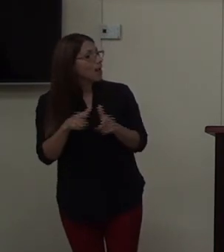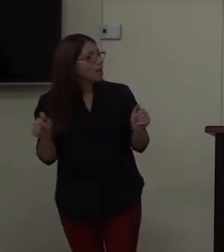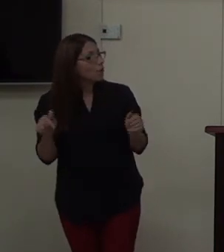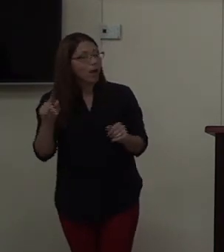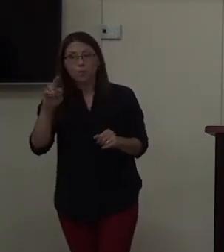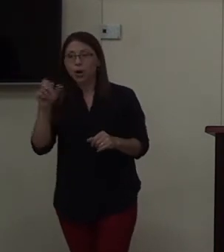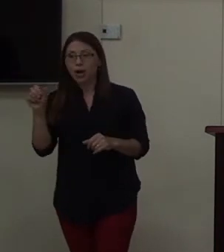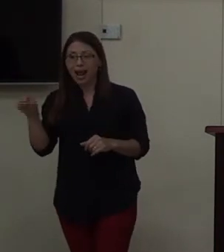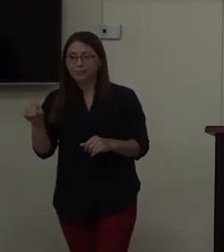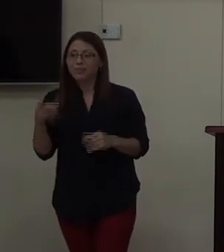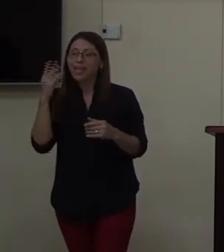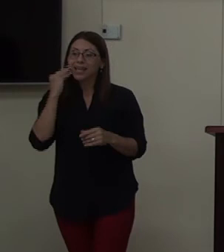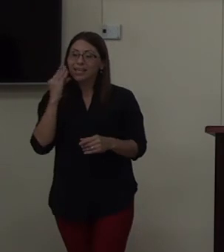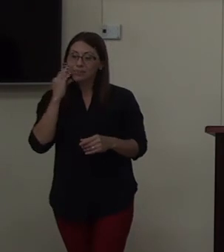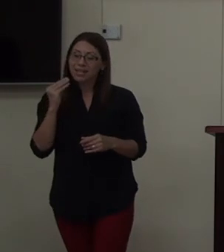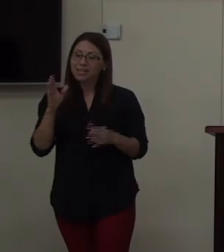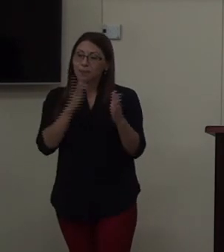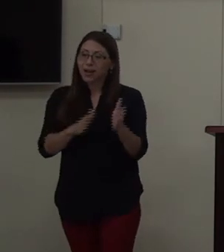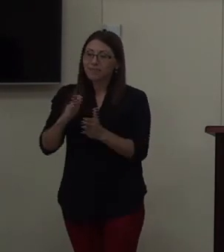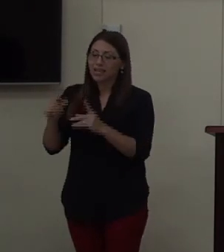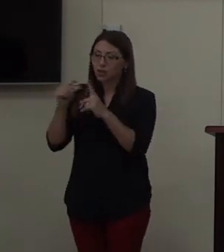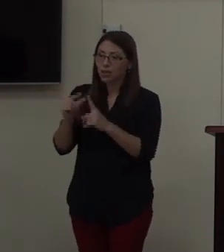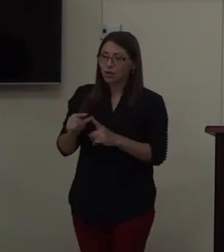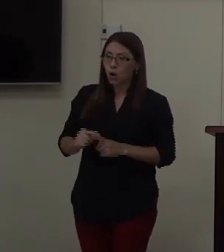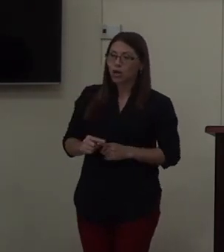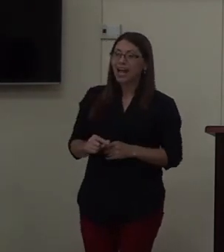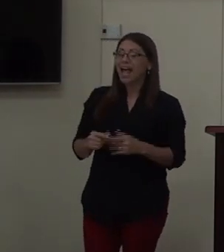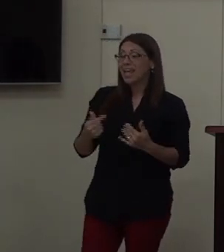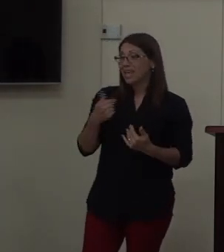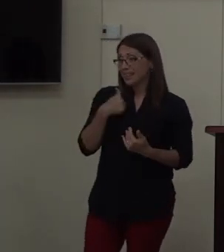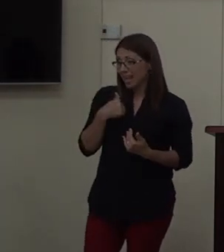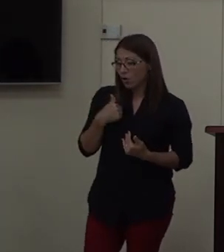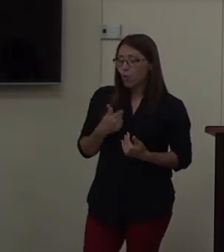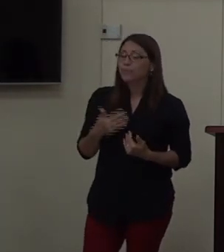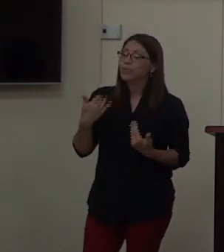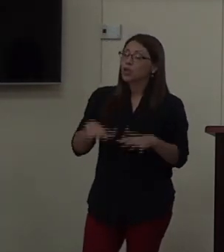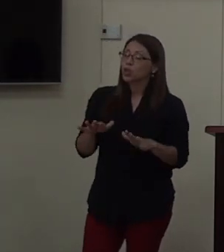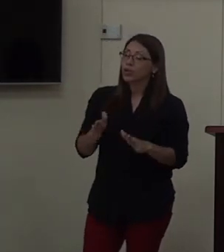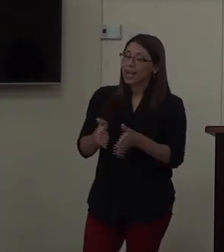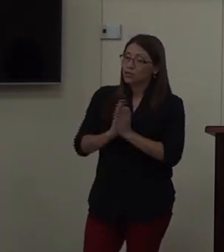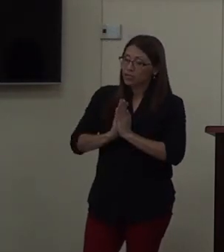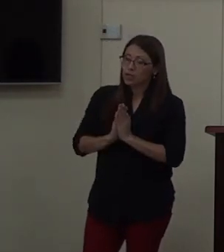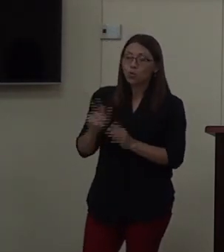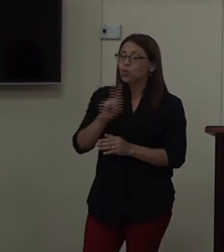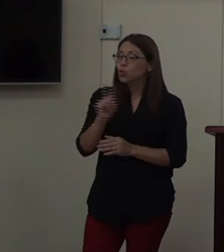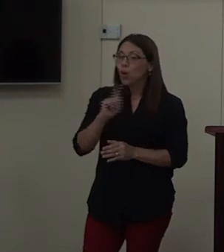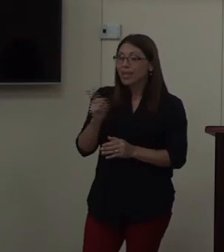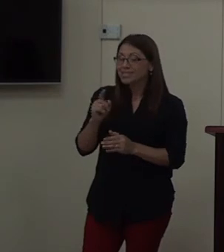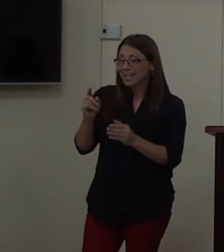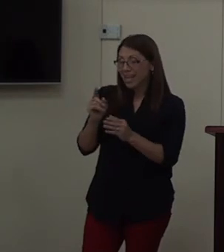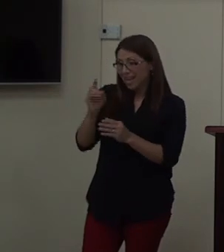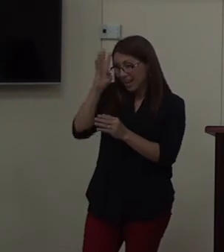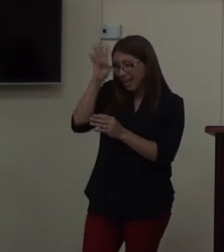de la experiencia, digamos, de planificación terminológica que yo tengo, en donde la solicitud no es crear neologismos,